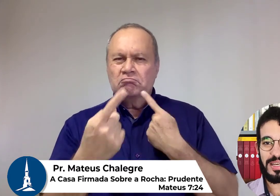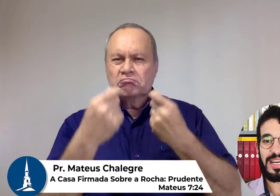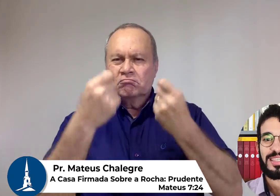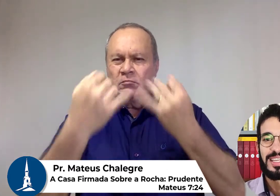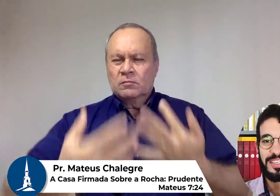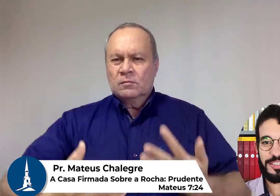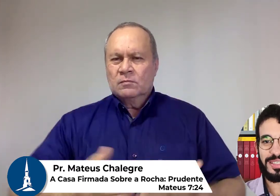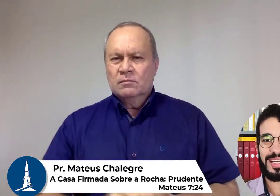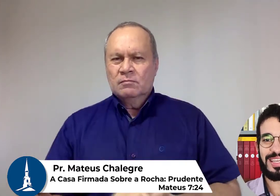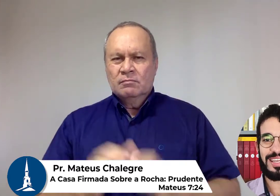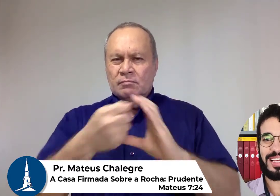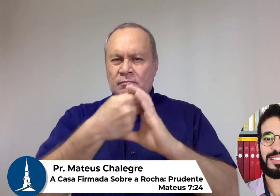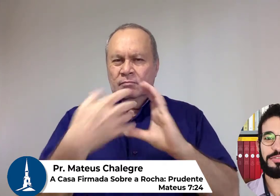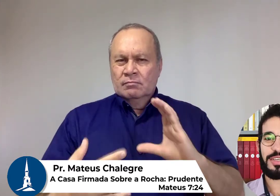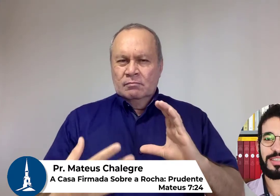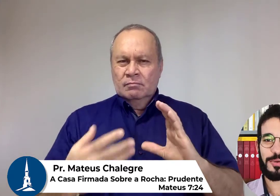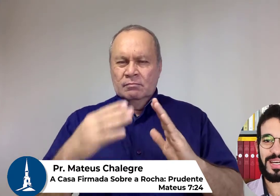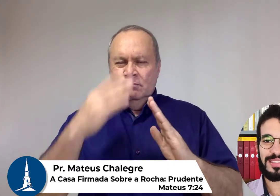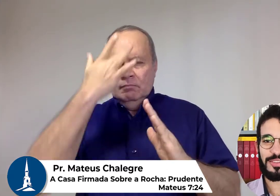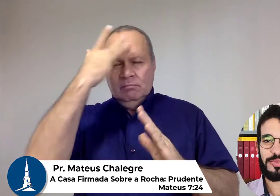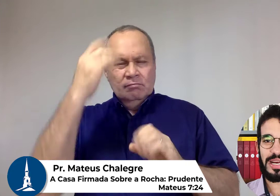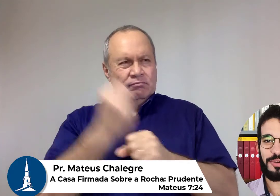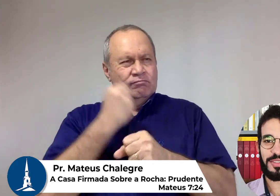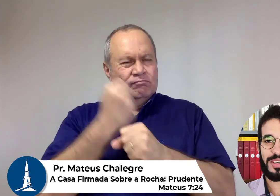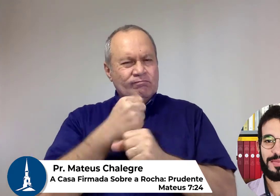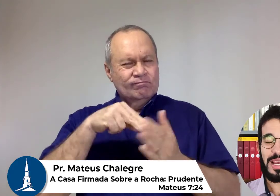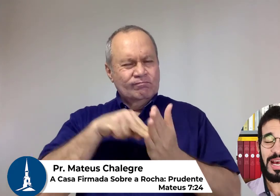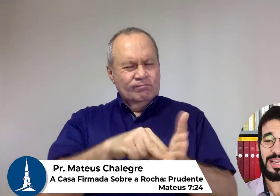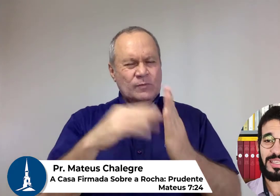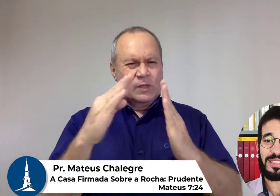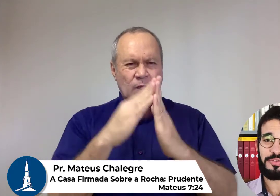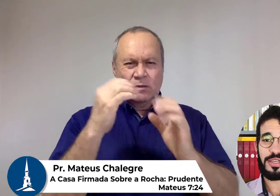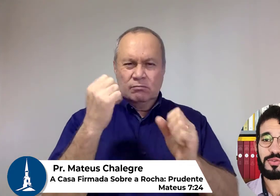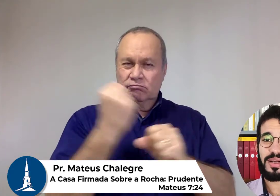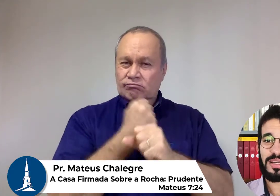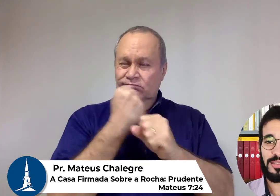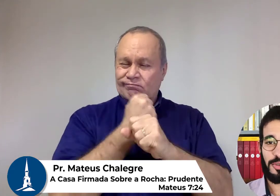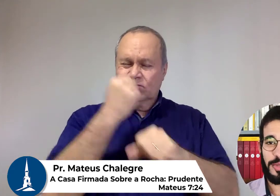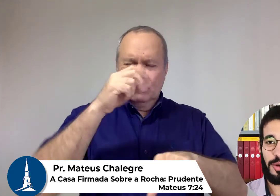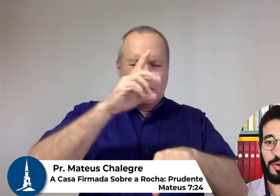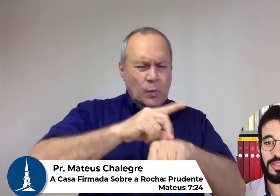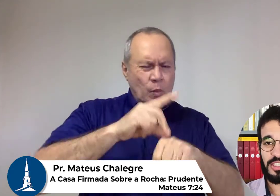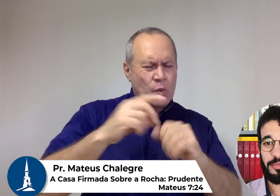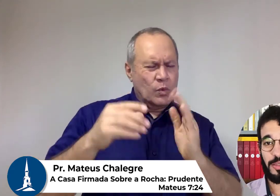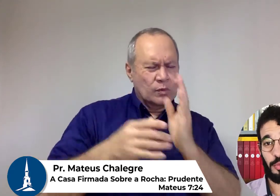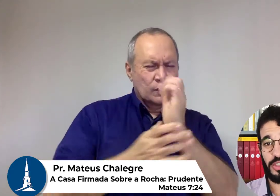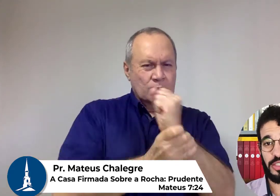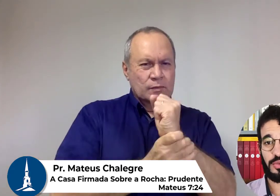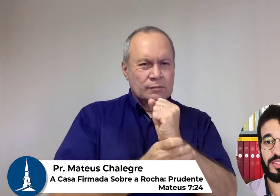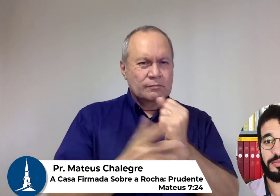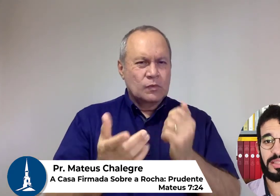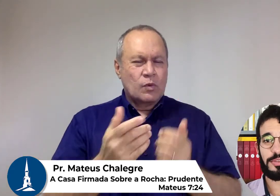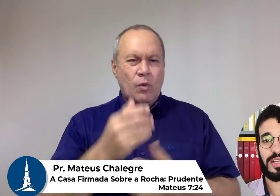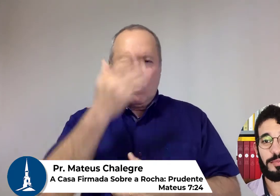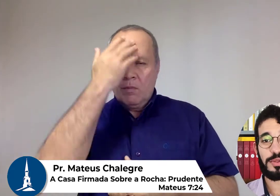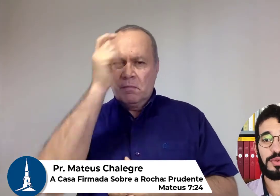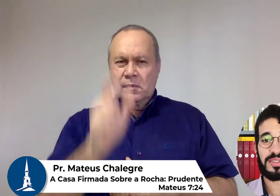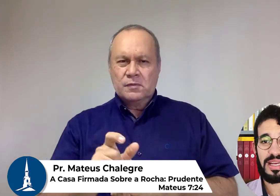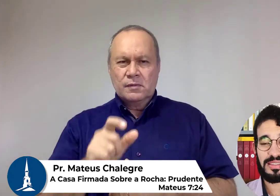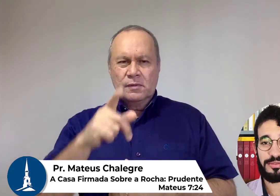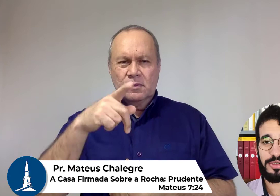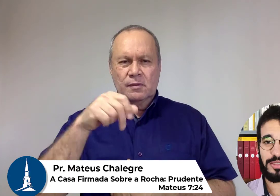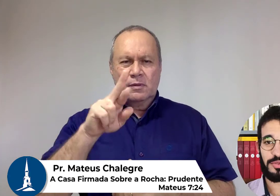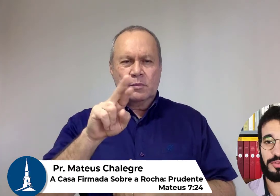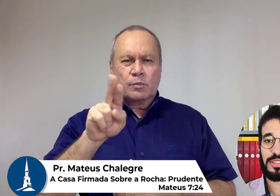a característica daquele que edifica sua casa sobre a rocha. Aquele que edifica sua casa sobre a rocha é chamado por Jesus em Mateus